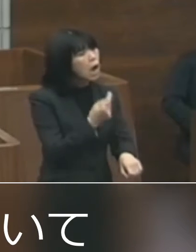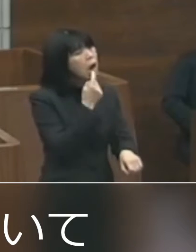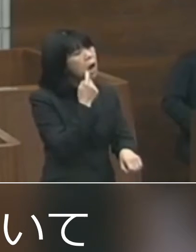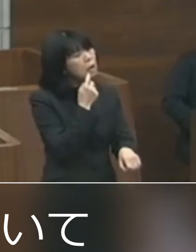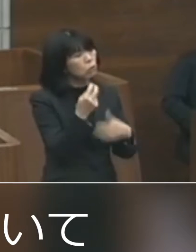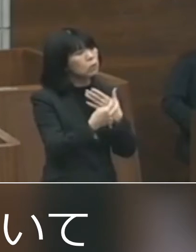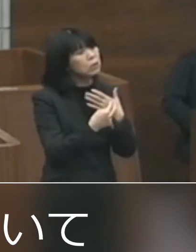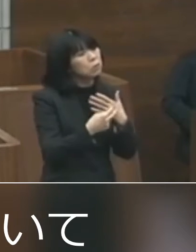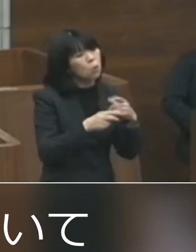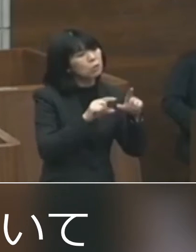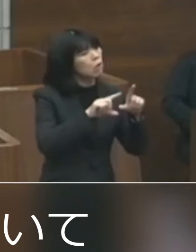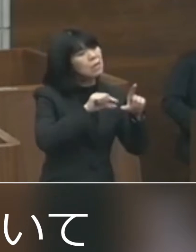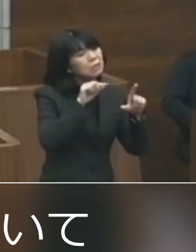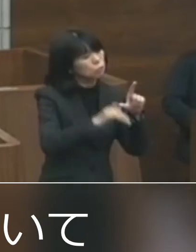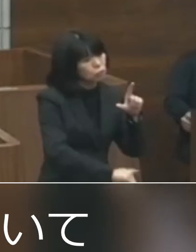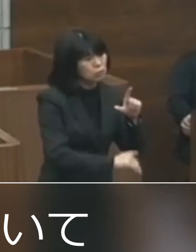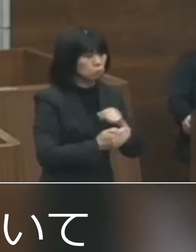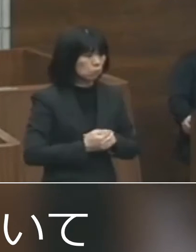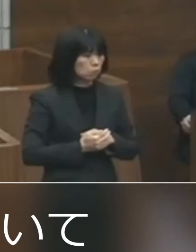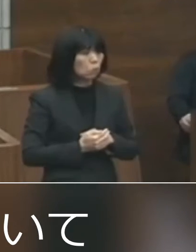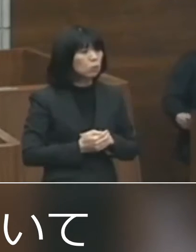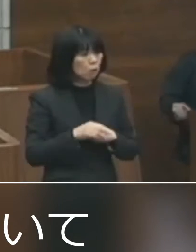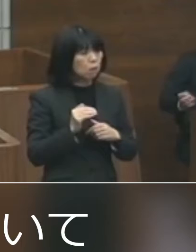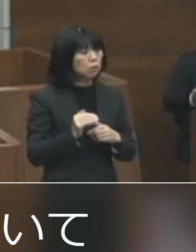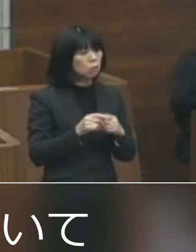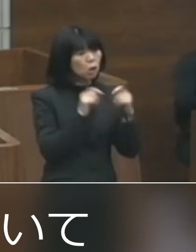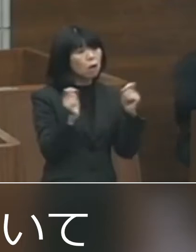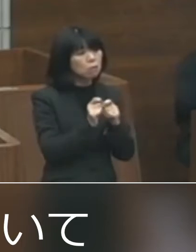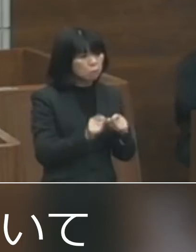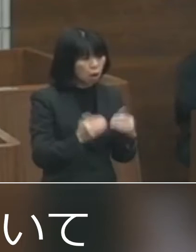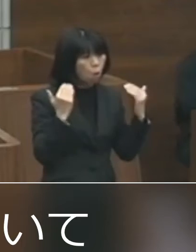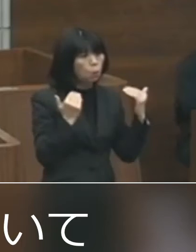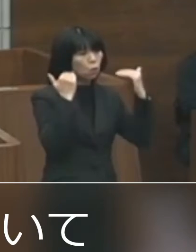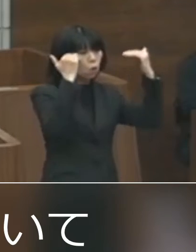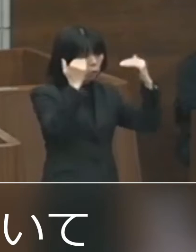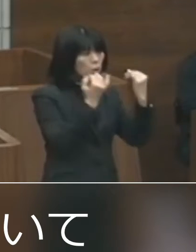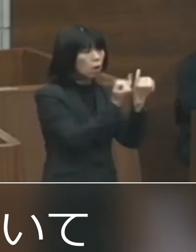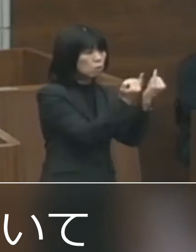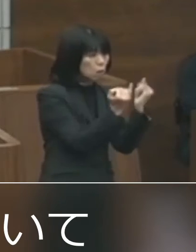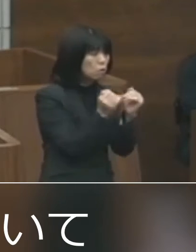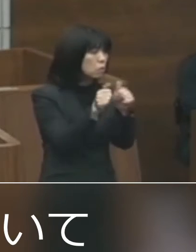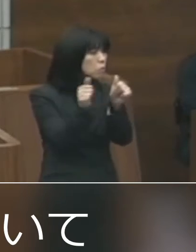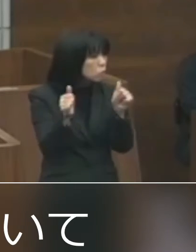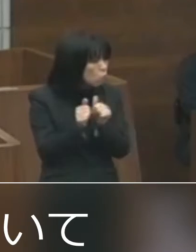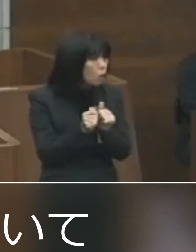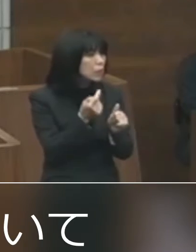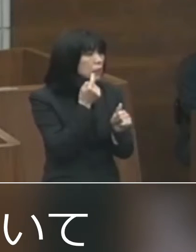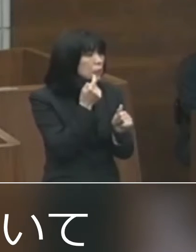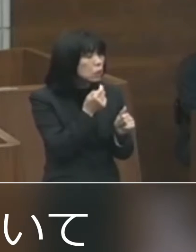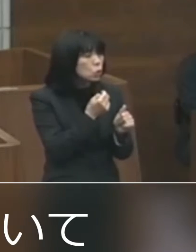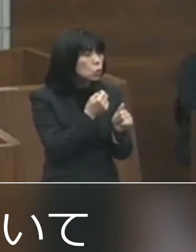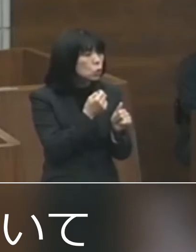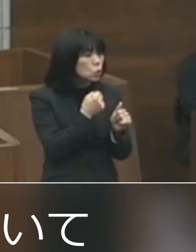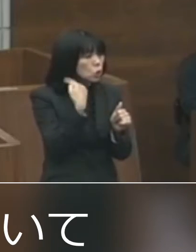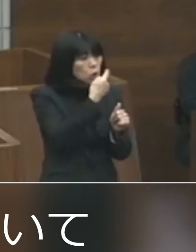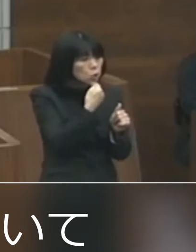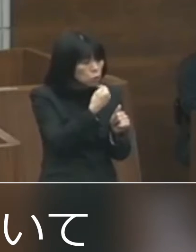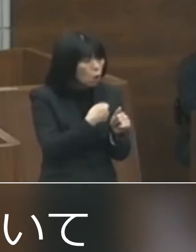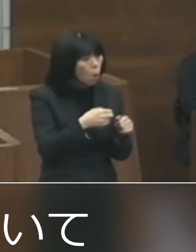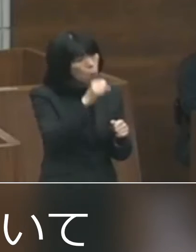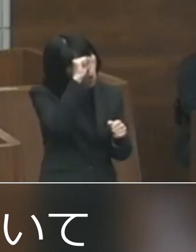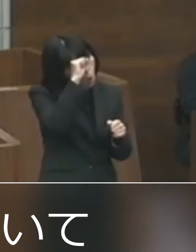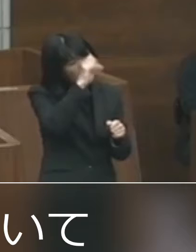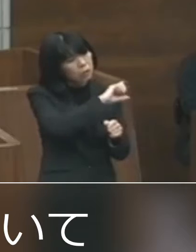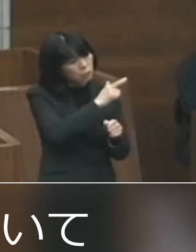診率が低く、その結果、成人の男女を問わず8割が歯周病またはその予備群と言われる